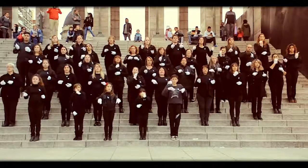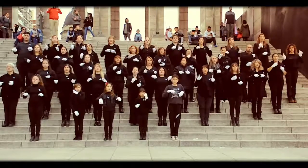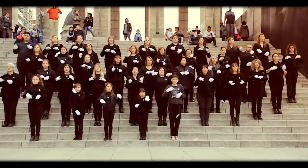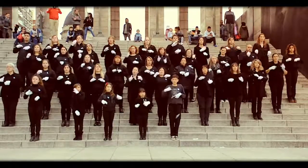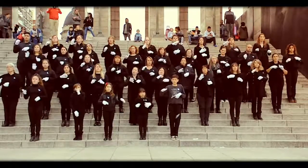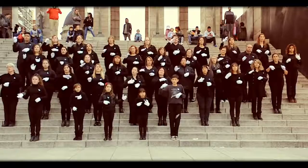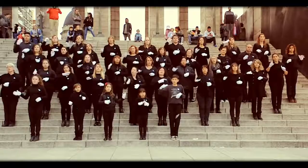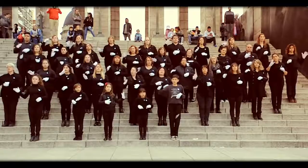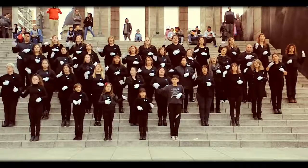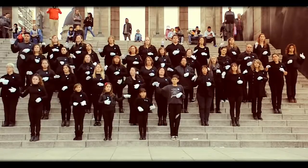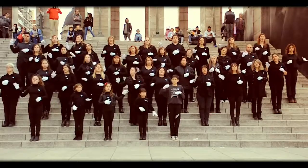canta como el mar